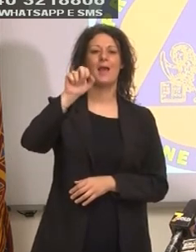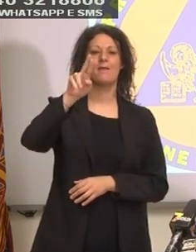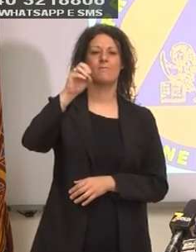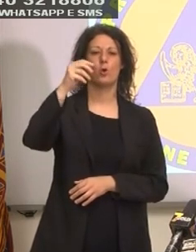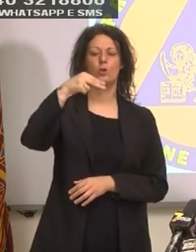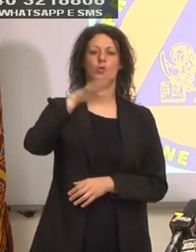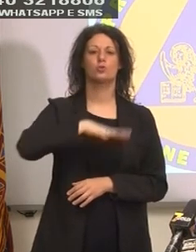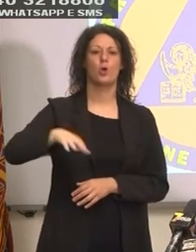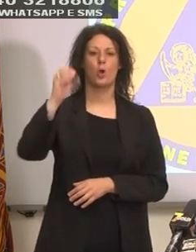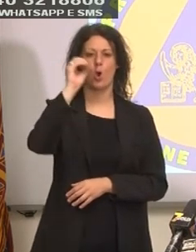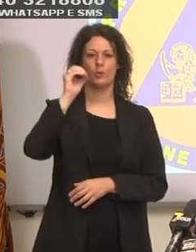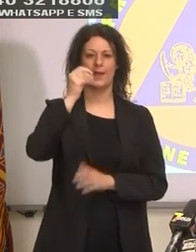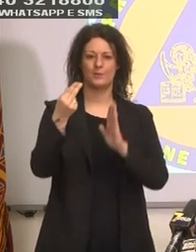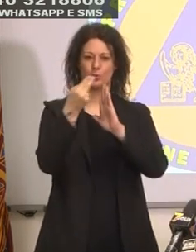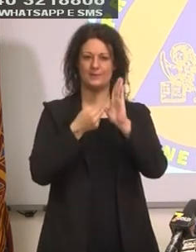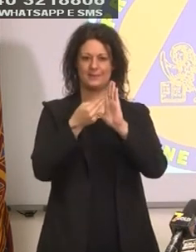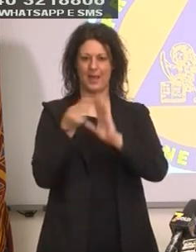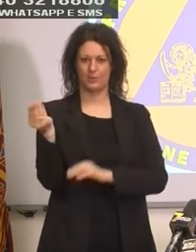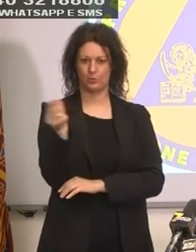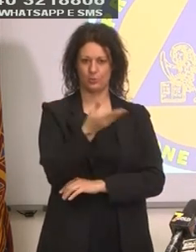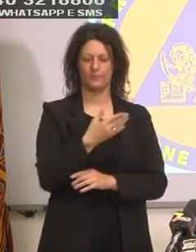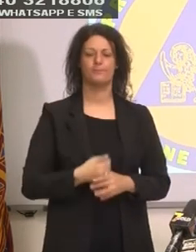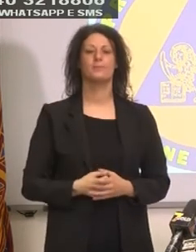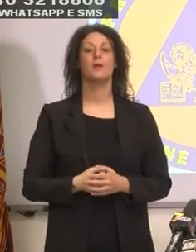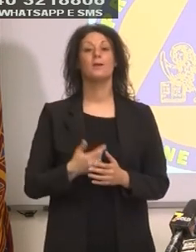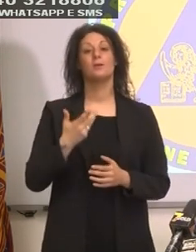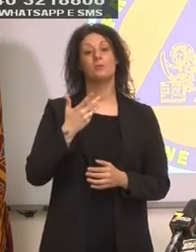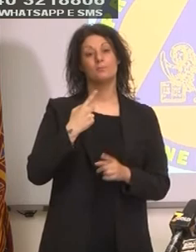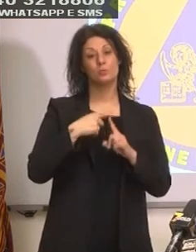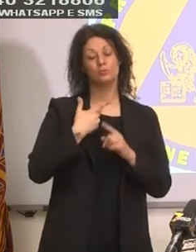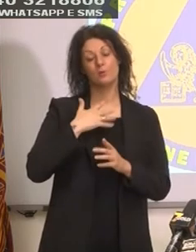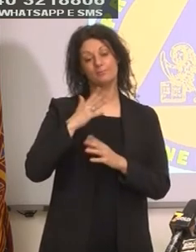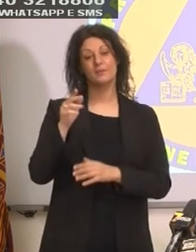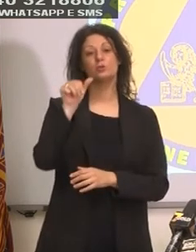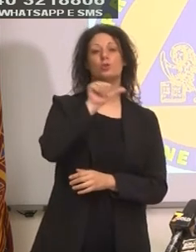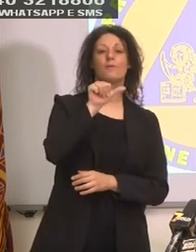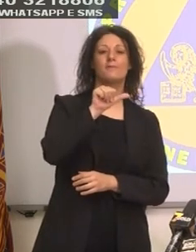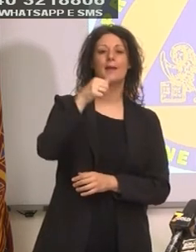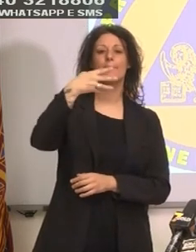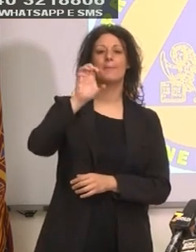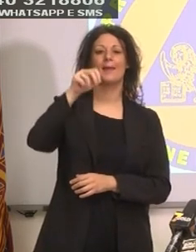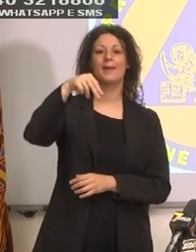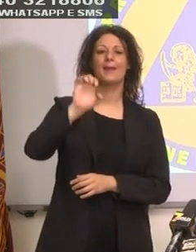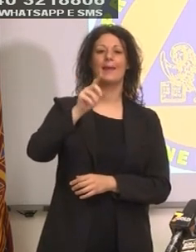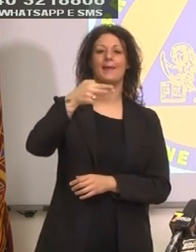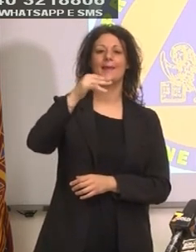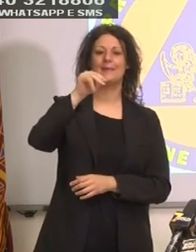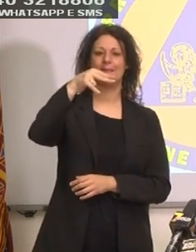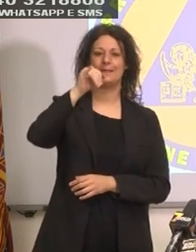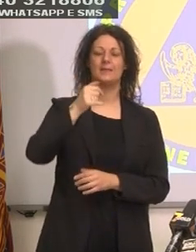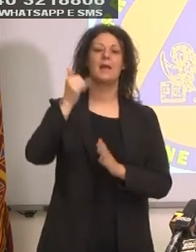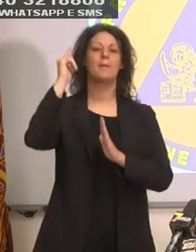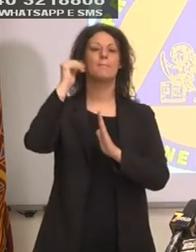questi bambini. E poi c'è Sofia Medeghini che ci manda una busta,